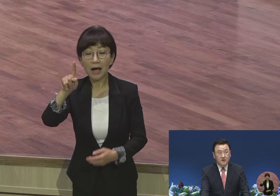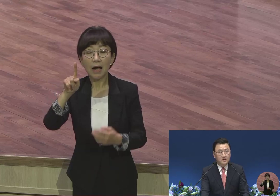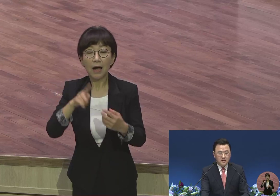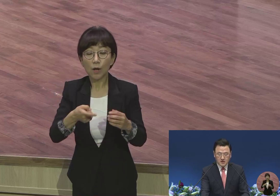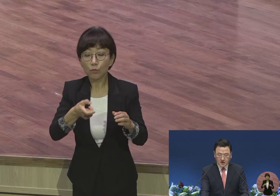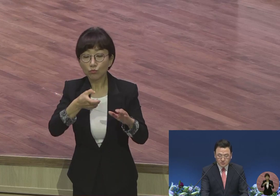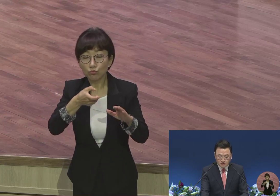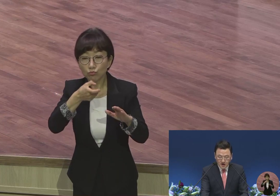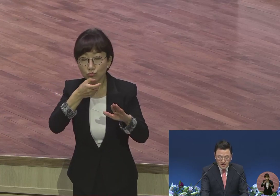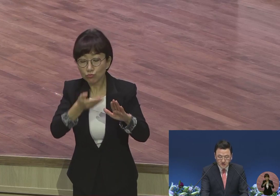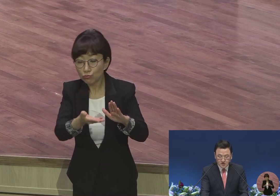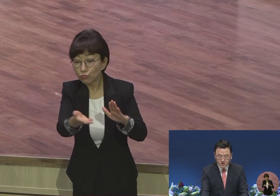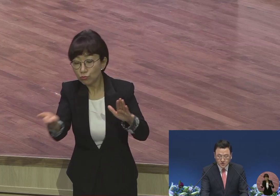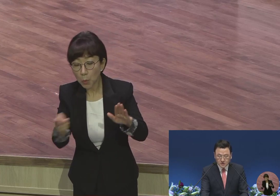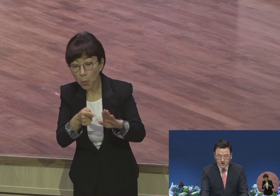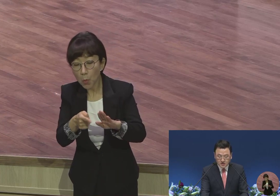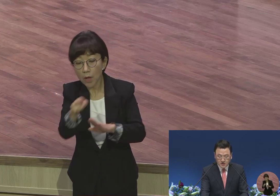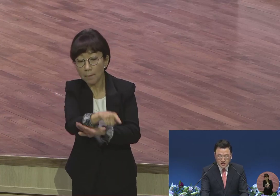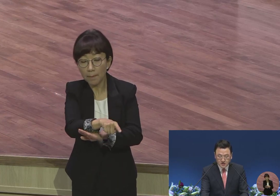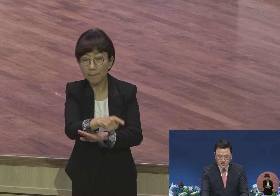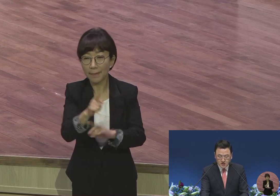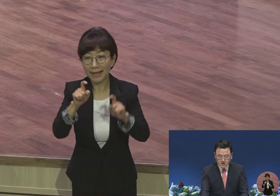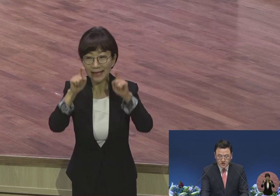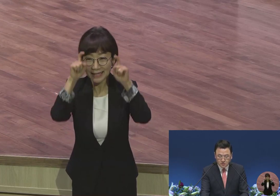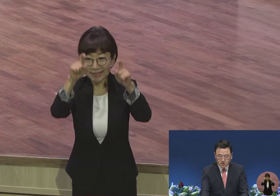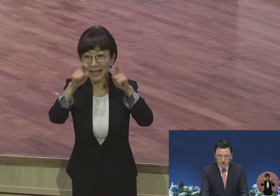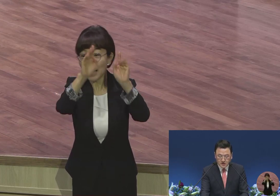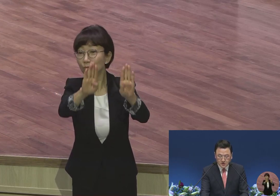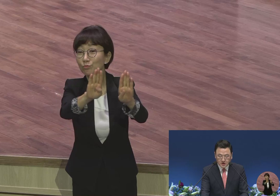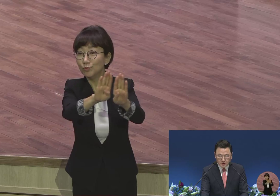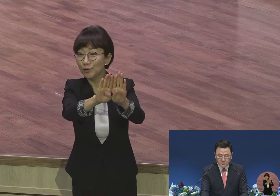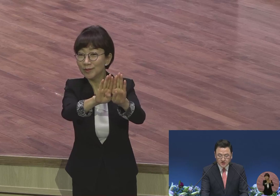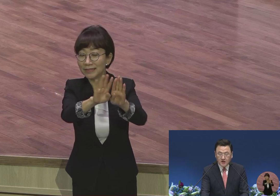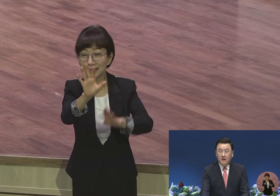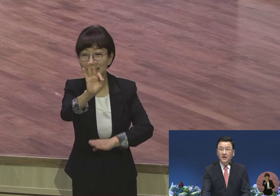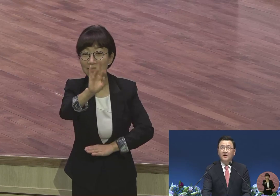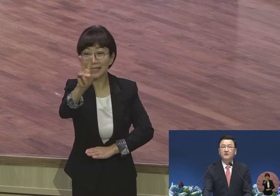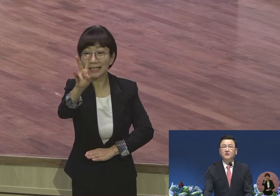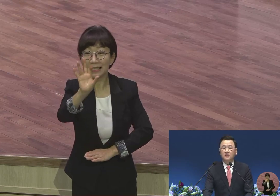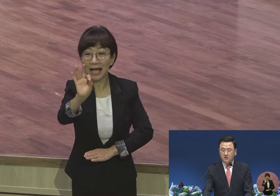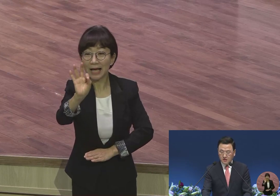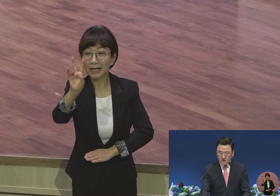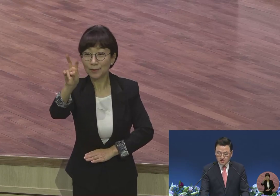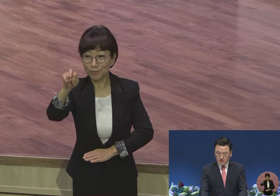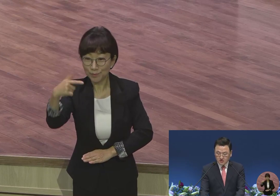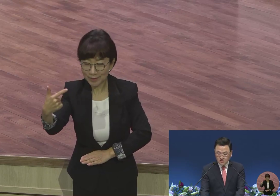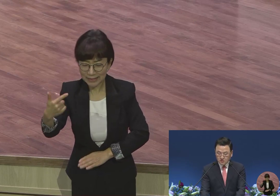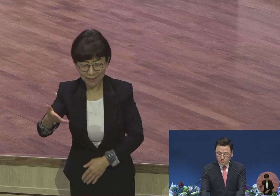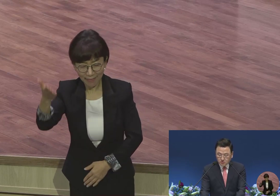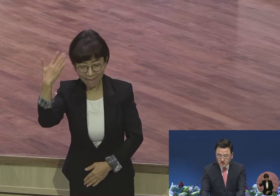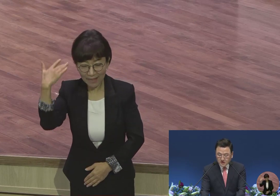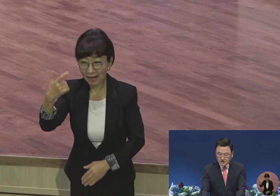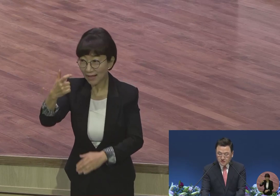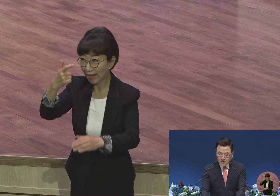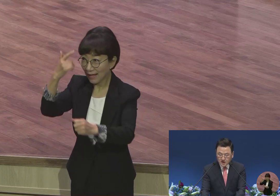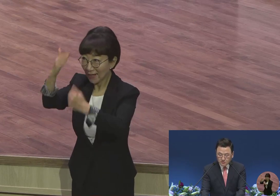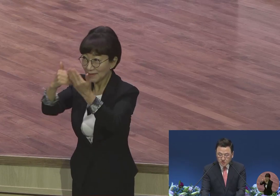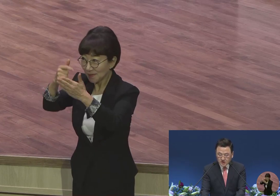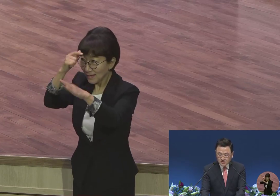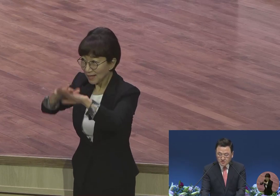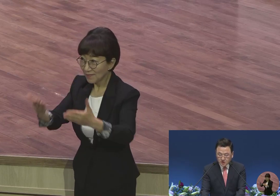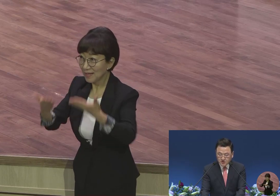양문. 양문은 말 그대로 제사의 희생 제물로 사용하기 위한 양들이 들어갔던 문이나